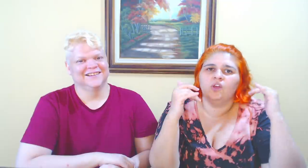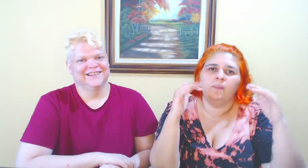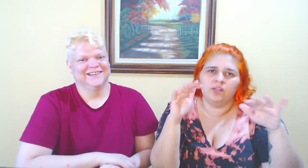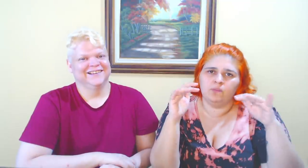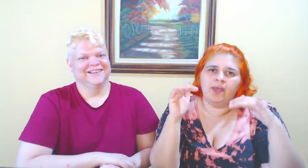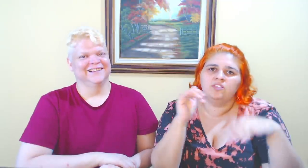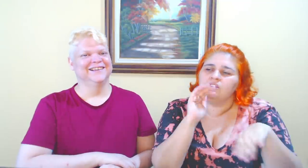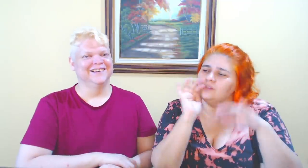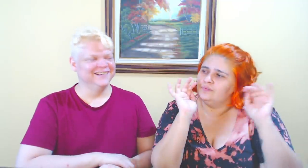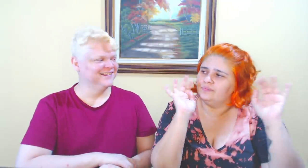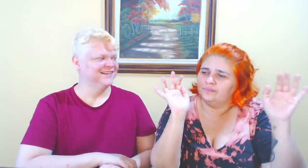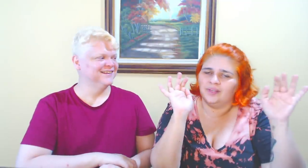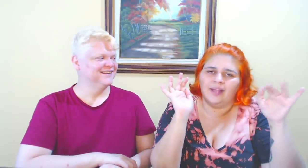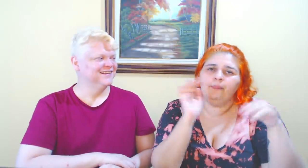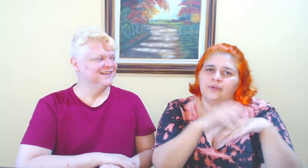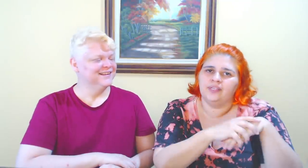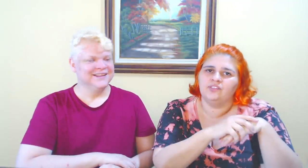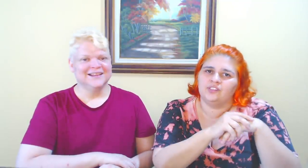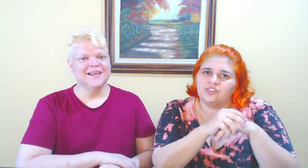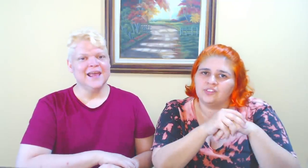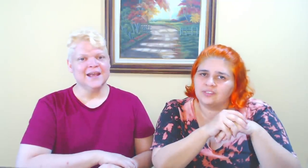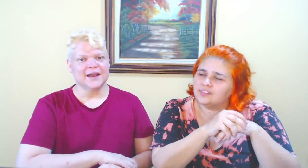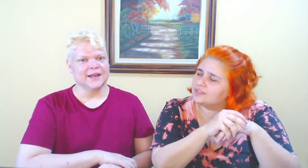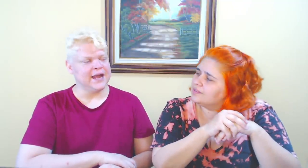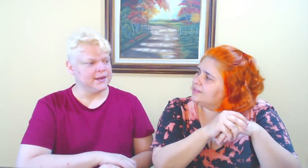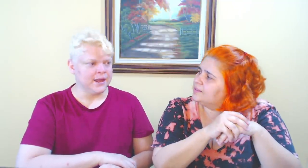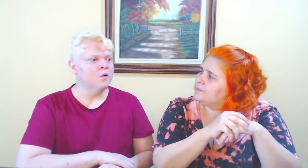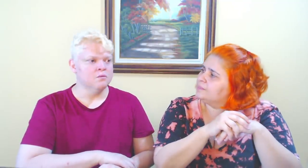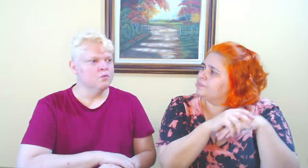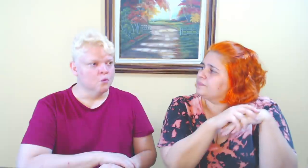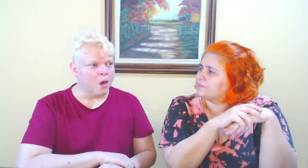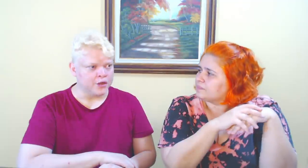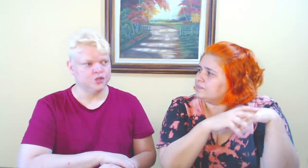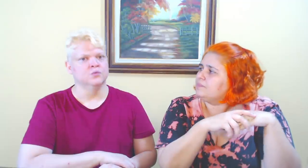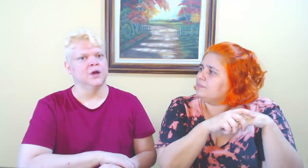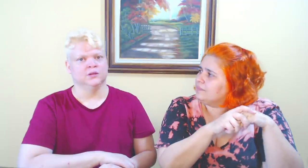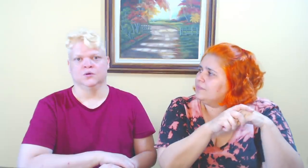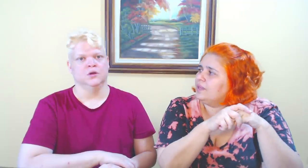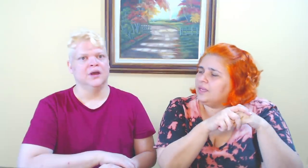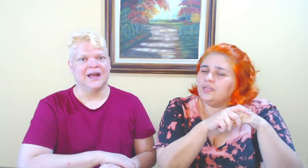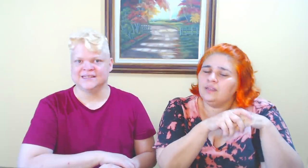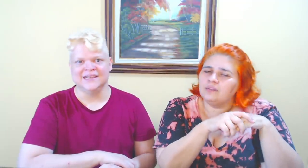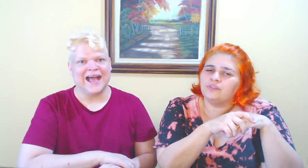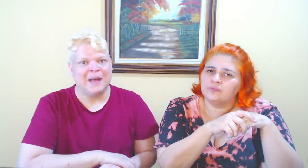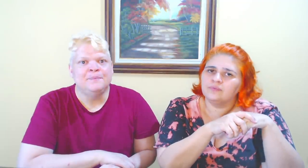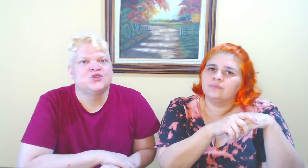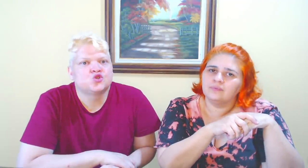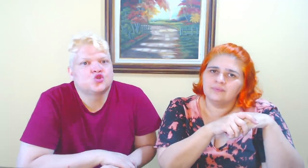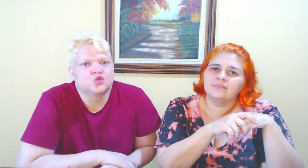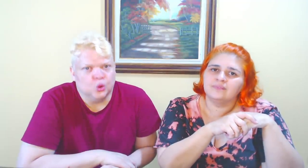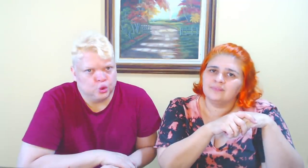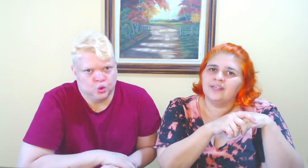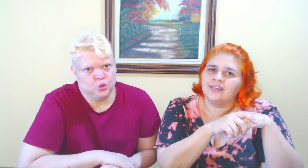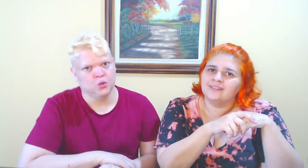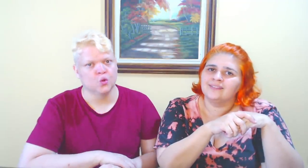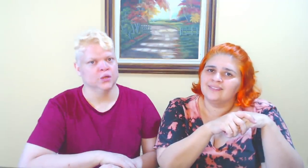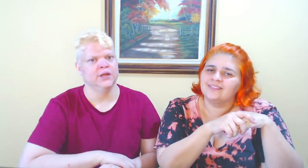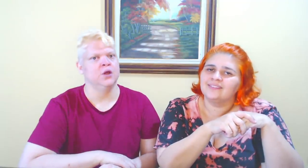Robert Pattinson Acabou né gente É cara É um ótimo ator Ele é incrível Absurdo O quanto ele é Um